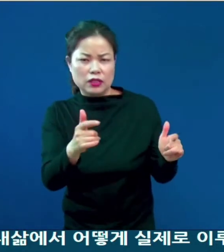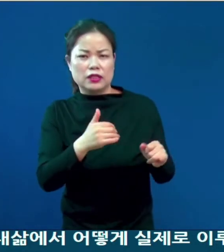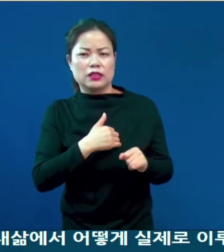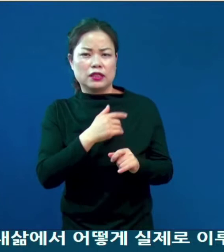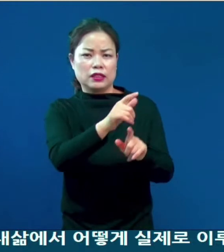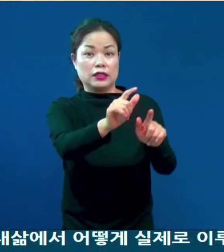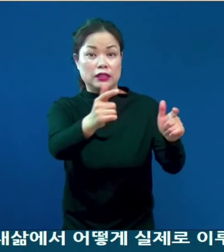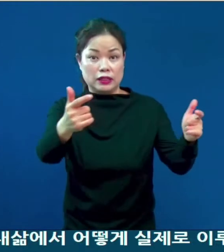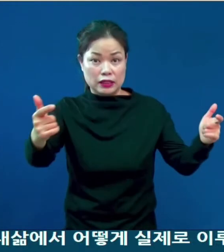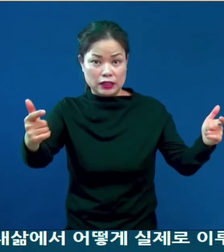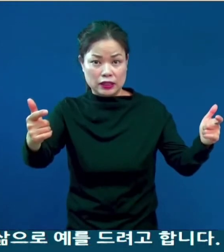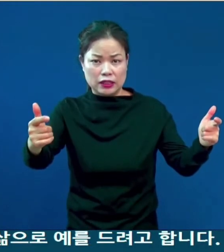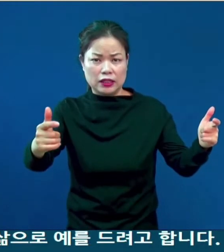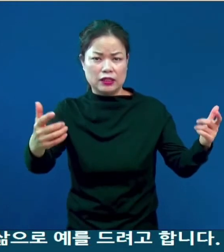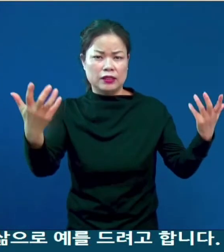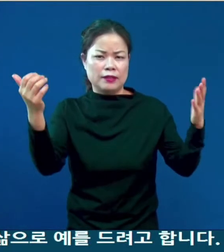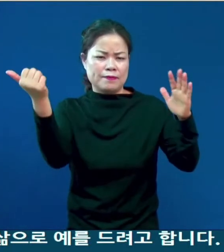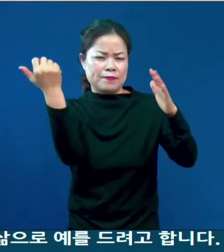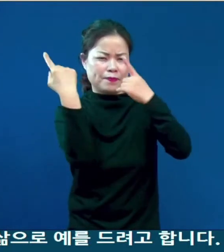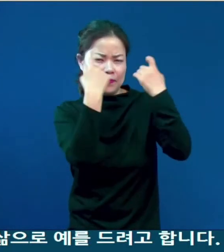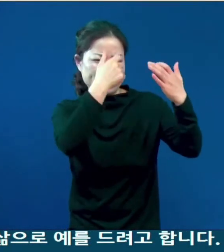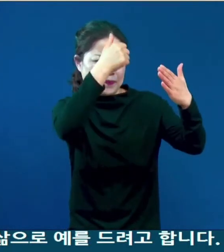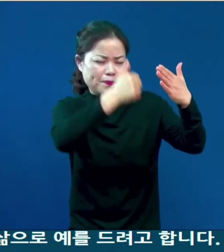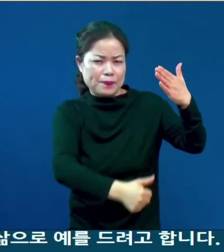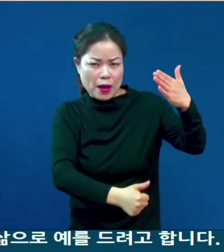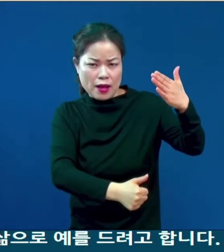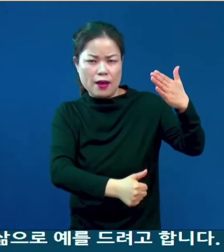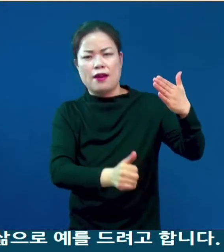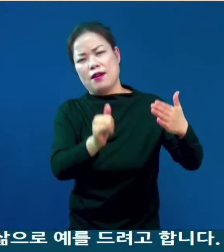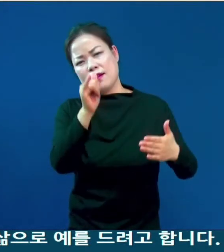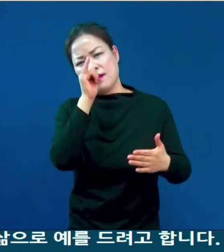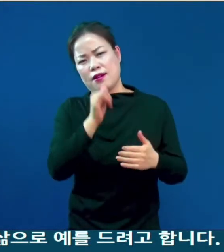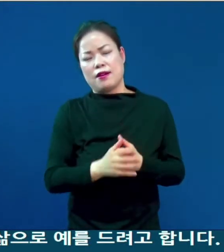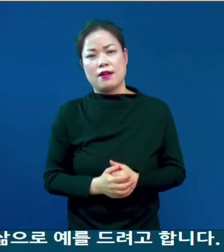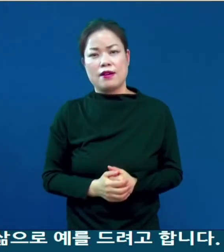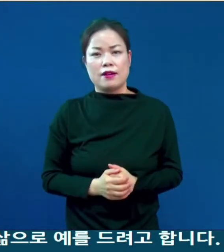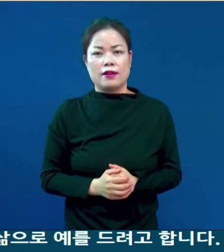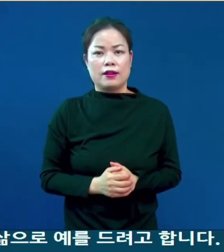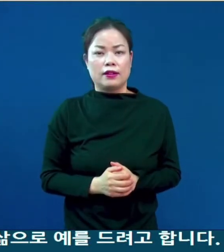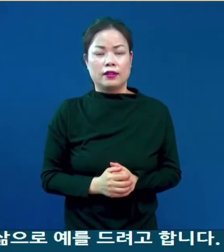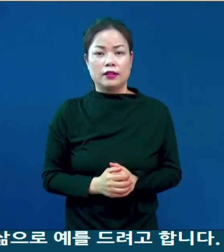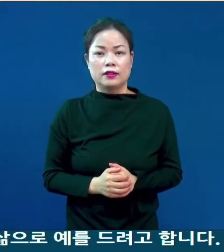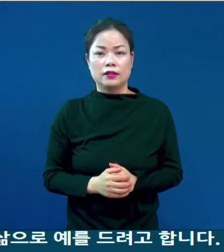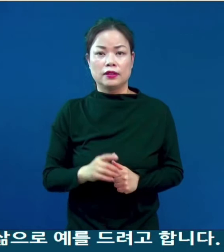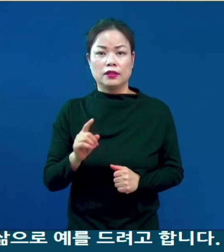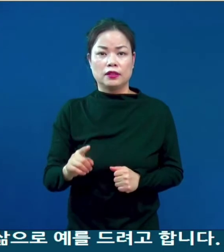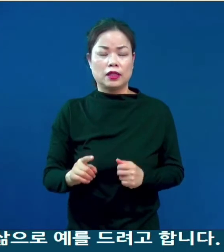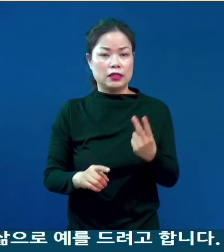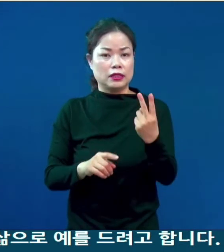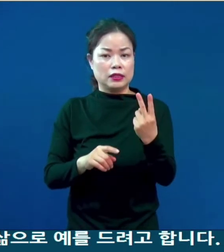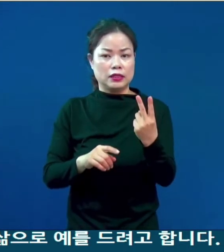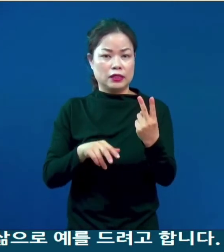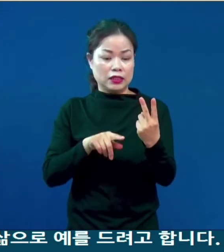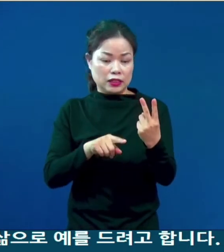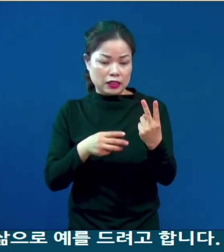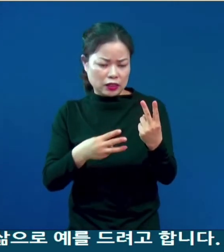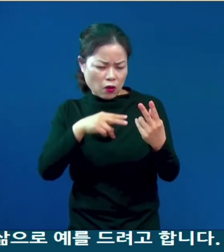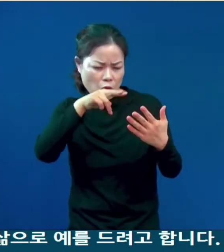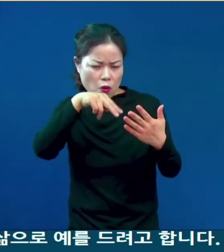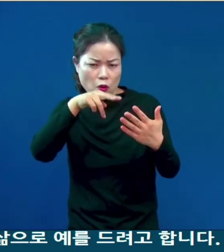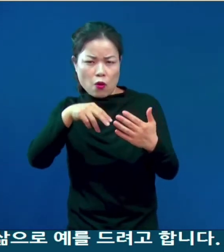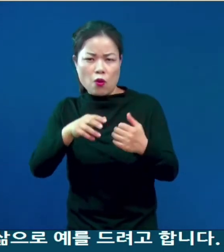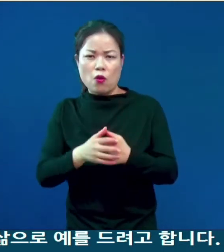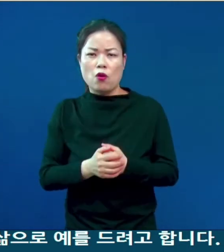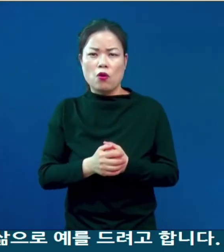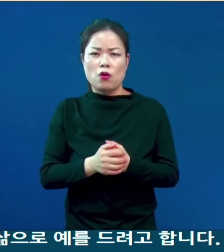원수들인 그들은 실족하여 넘어졌도다. 저는 2절 말씀을 읽으면서